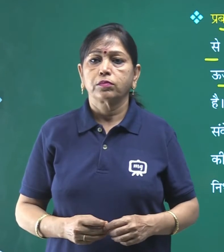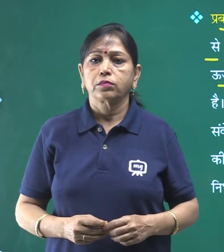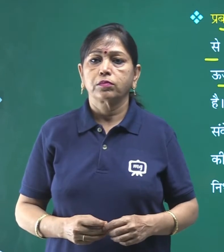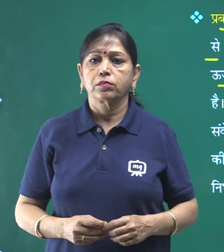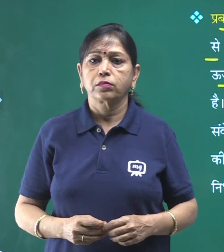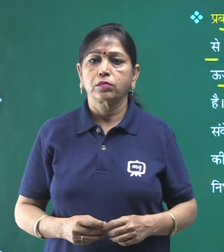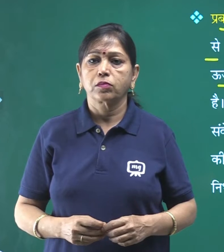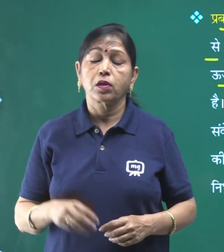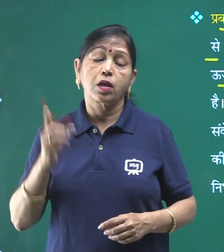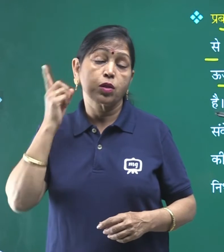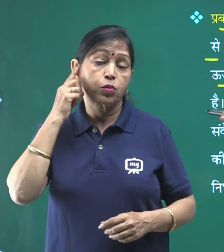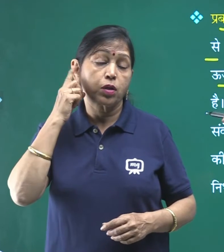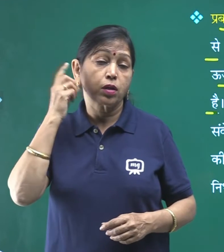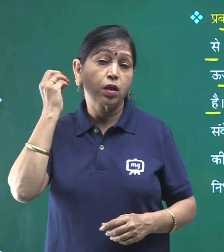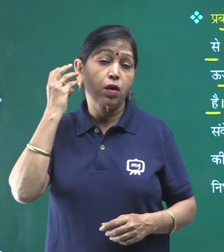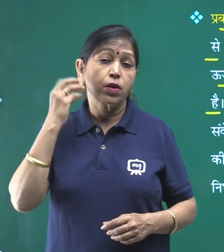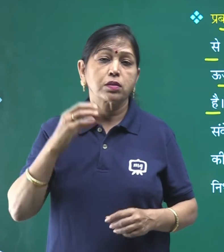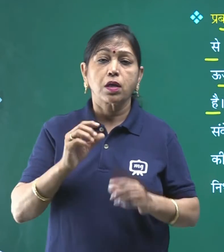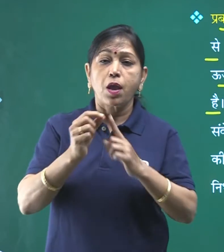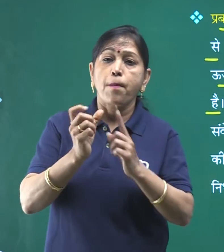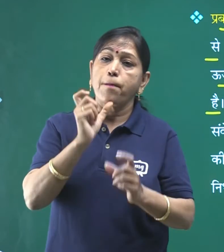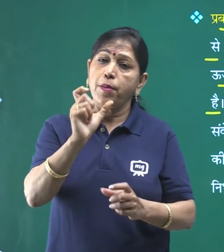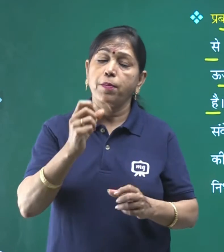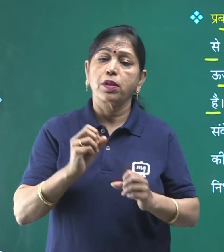ध्वनि की प्रबलता कहते हैं।